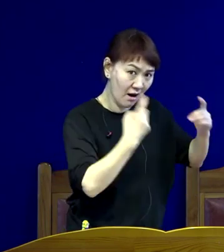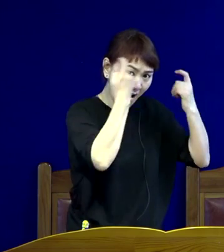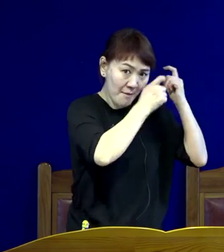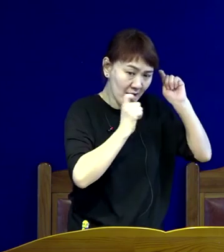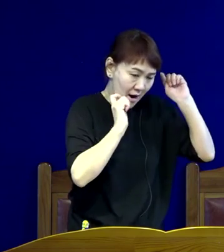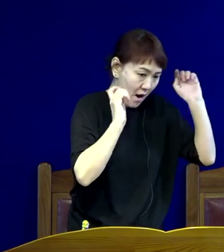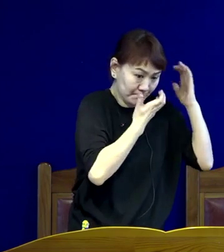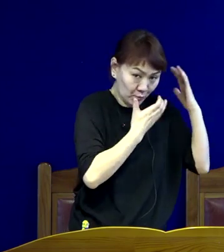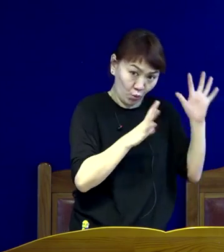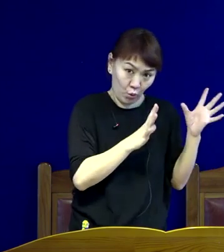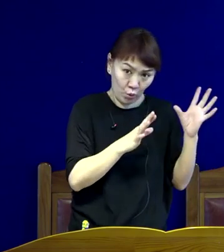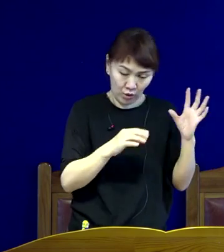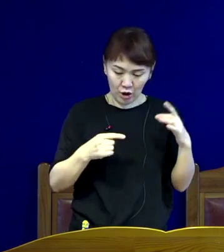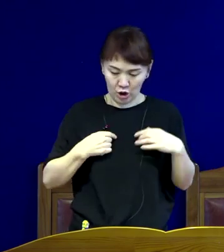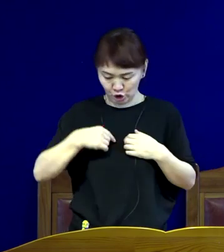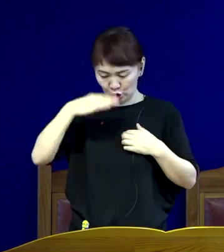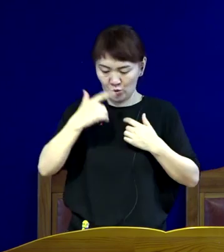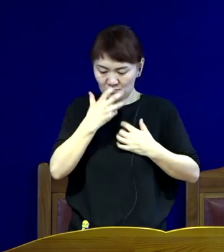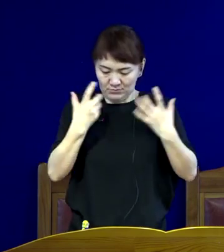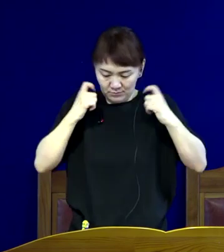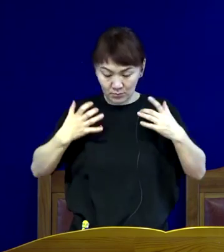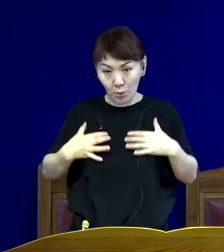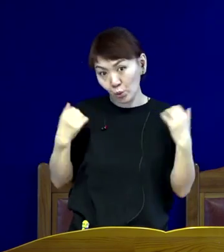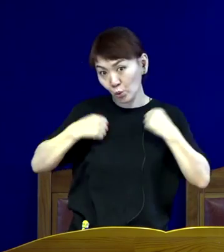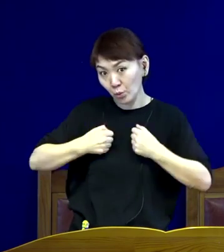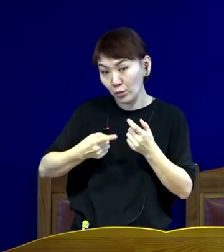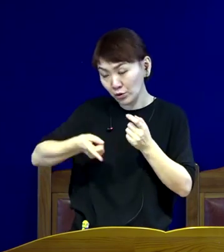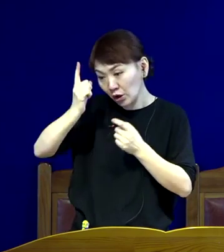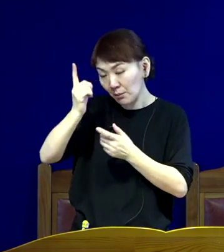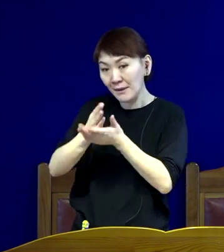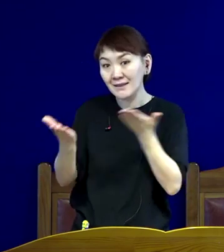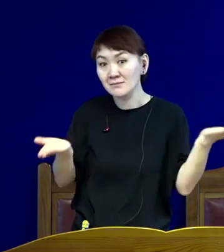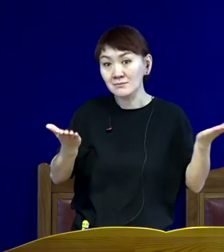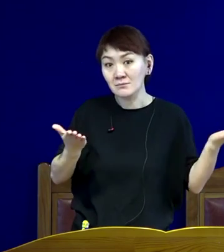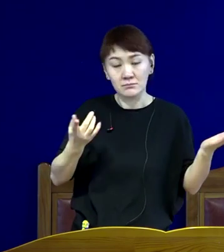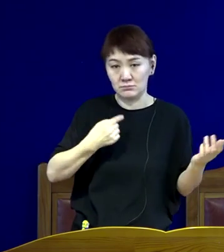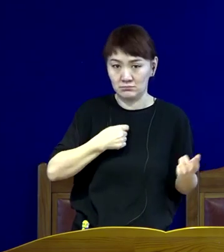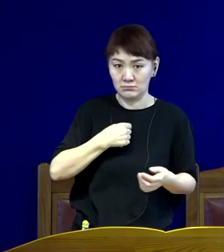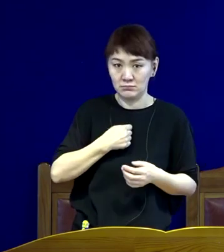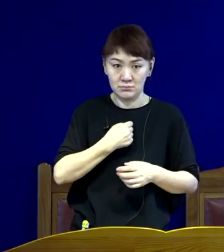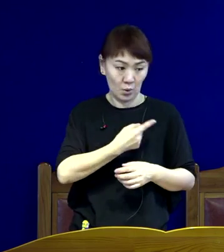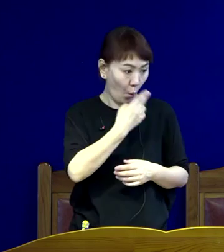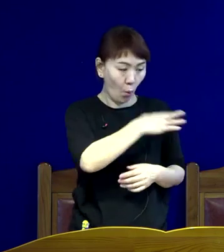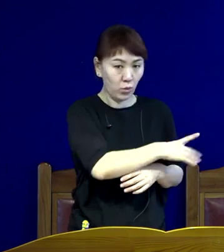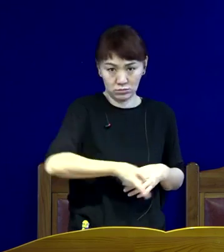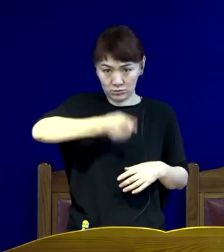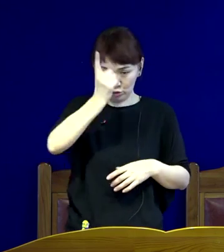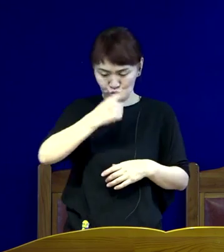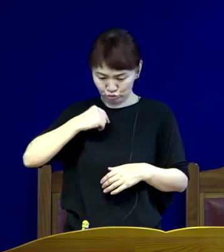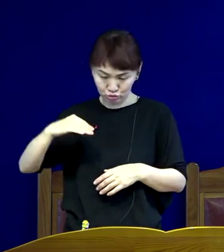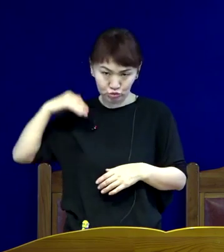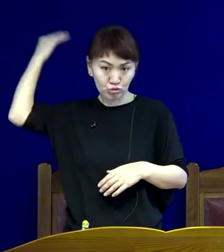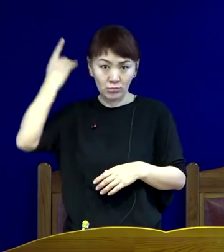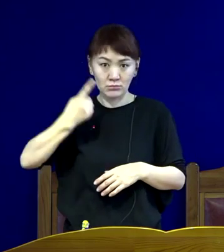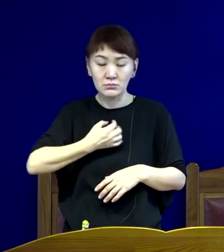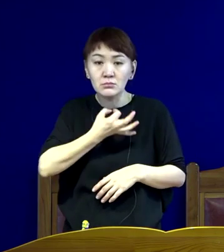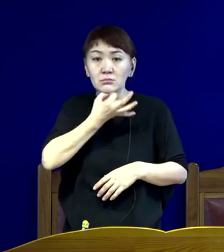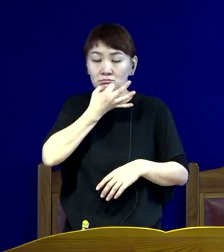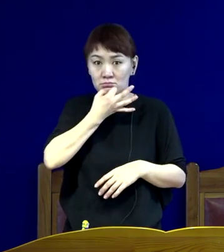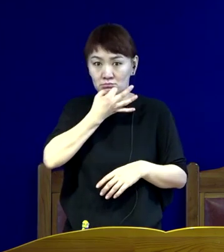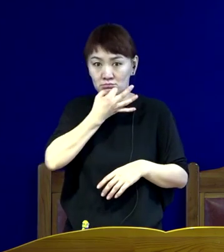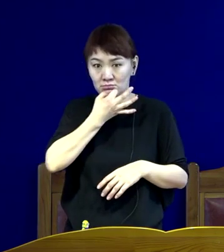Уран бүтээсэнмида. Насанд хүрсэн том хүмүүс нь ихлээ зүйдэг. Хүүхдүүдээс ихлээ зүйдэггүй яагаад? Бид